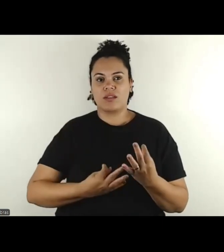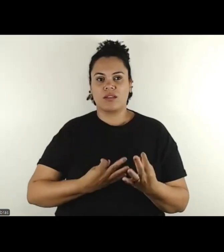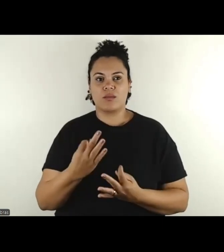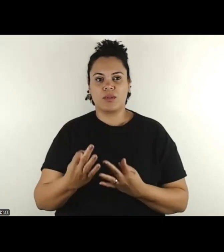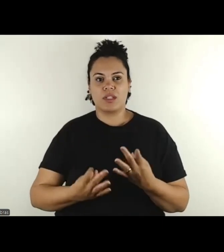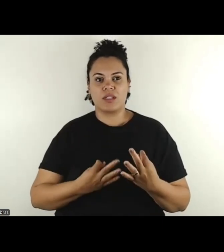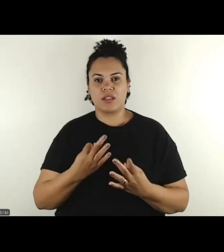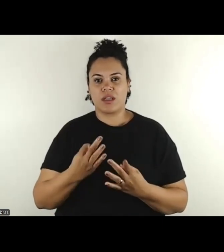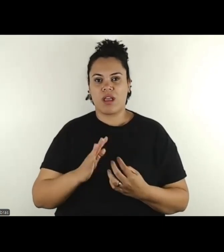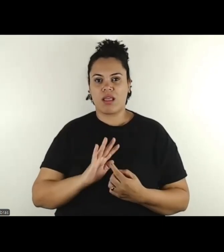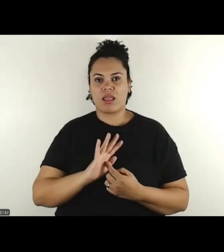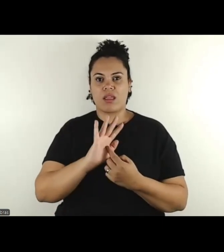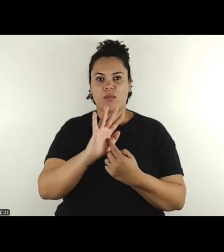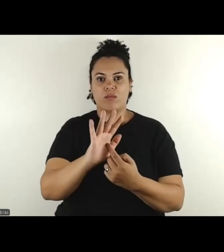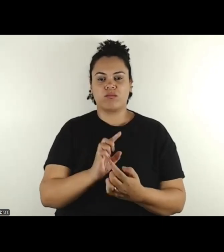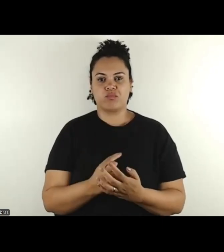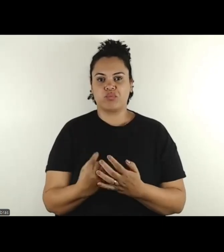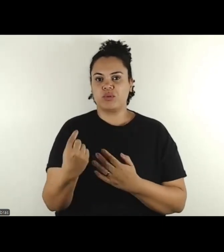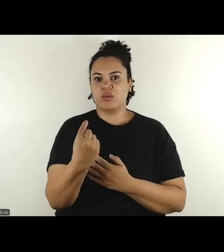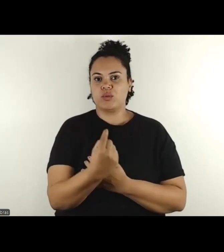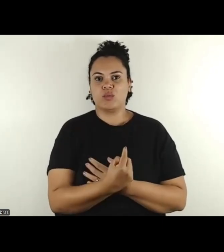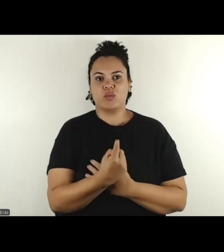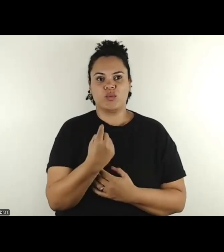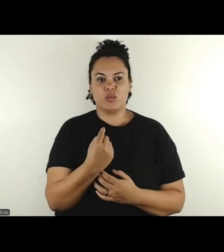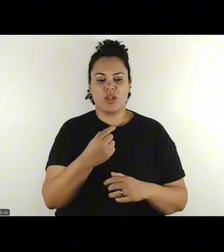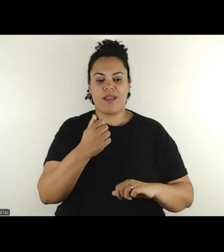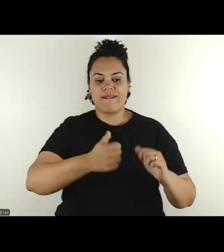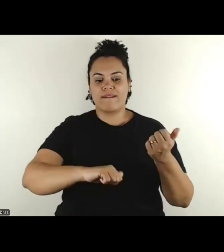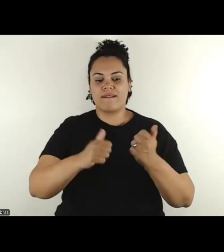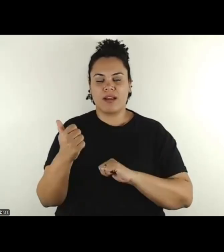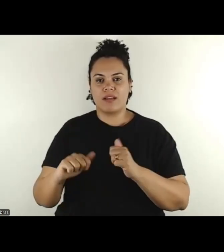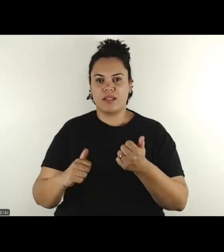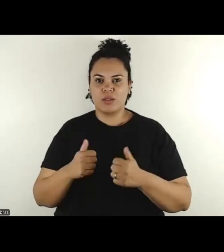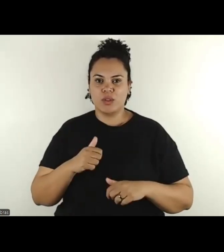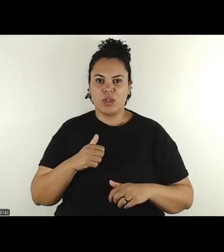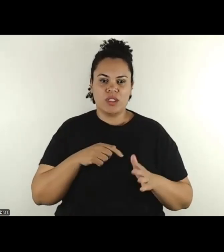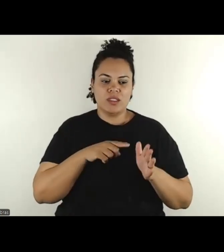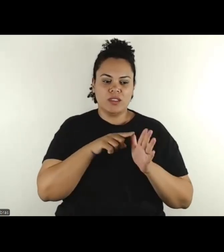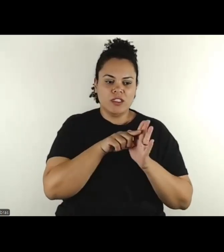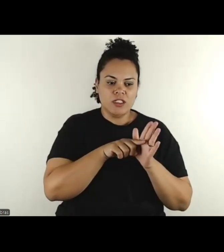em Evidência. O que dizem as avaliações e fiscalizações do Estado brasileiro?